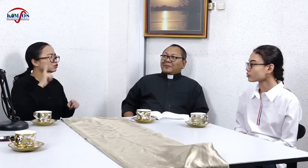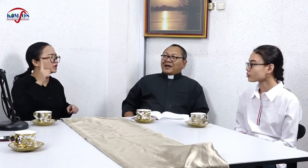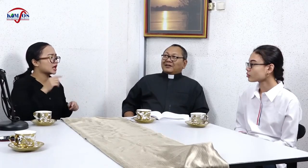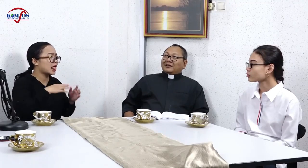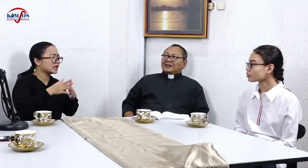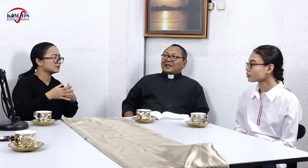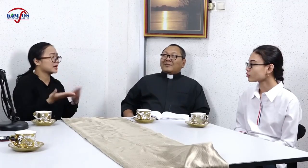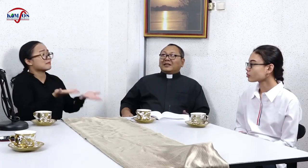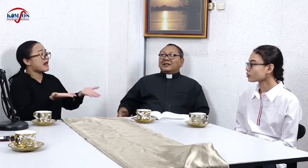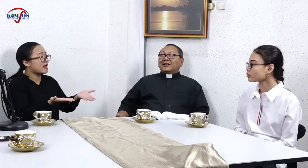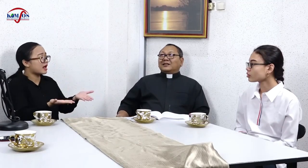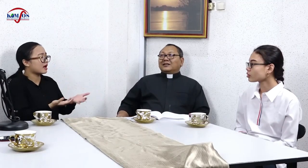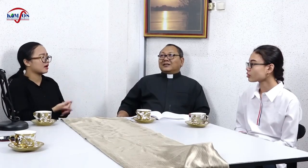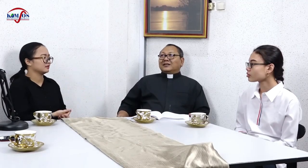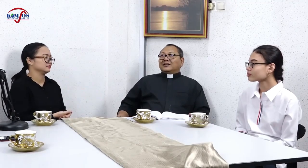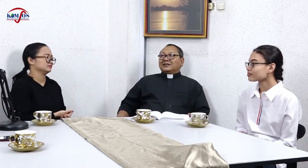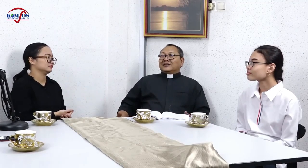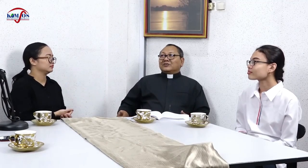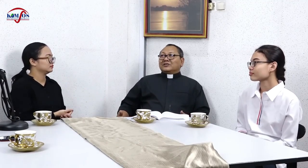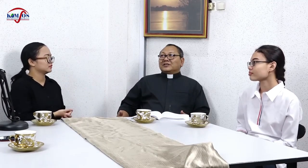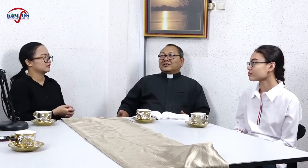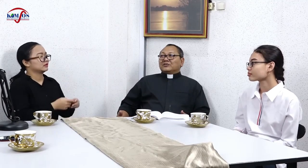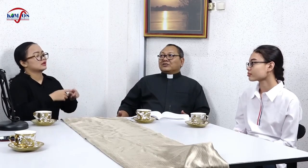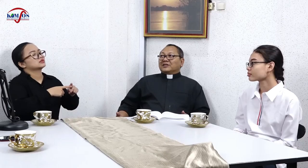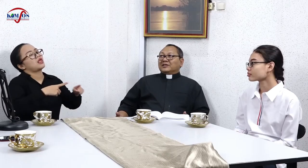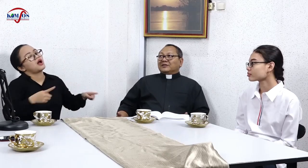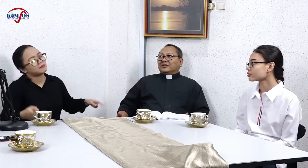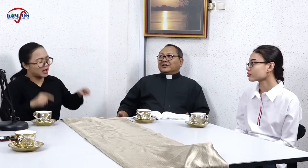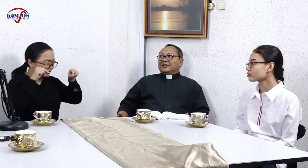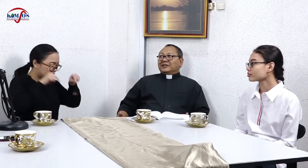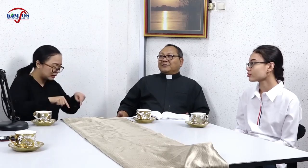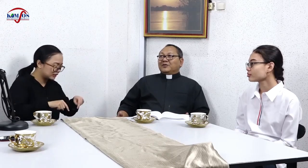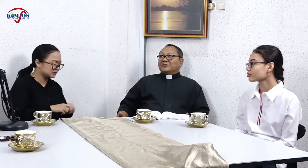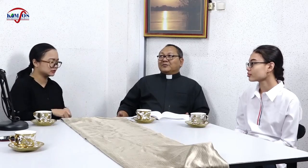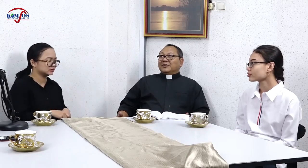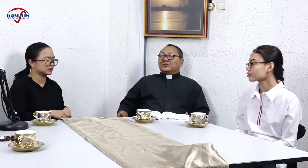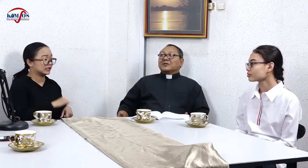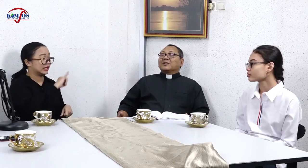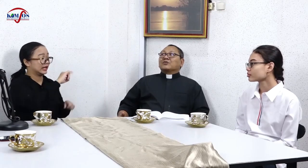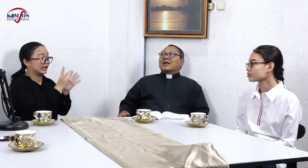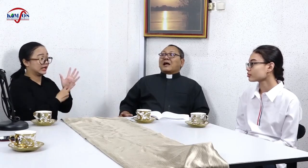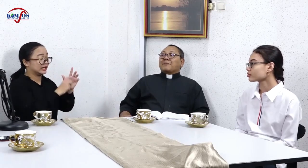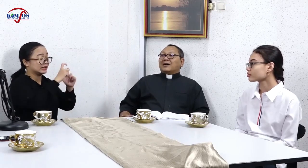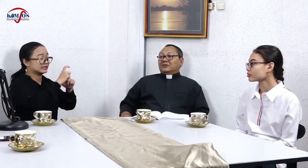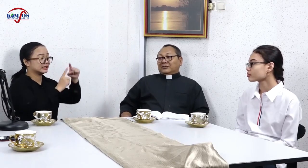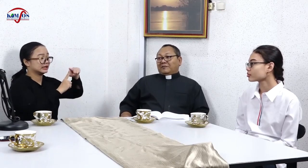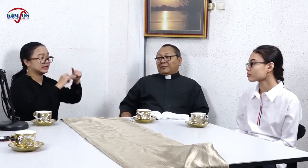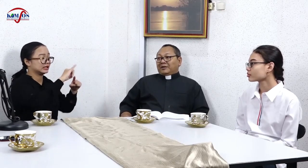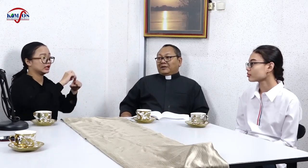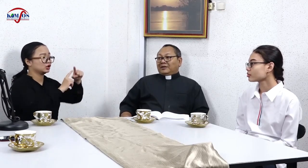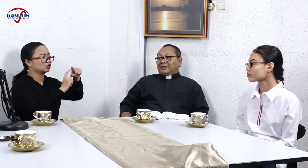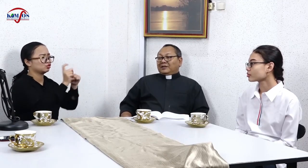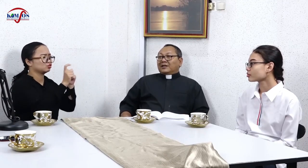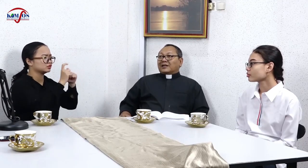ya memang selama ini kan institusi-institusi ini belum belum sepenuhnya ramah untuk